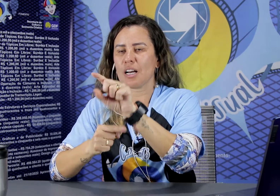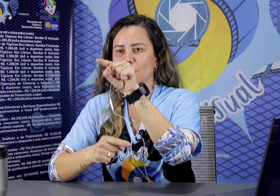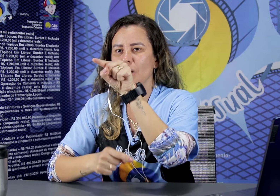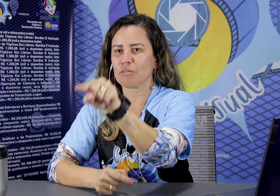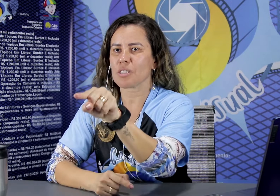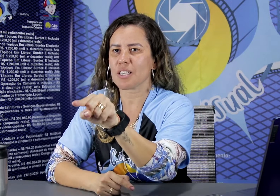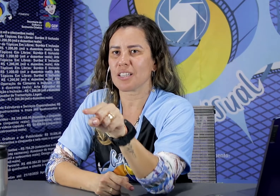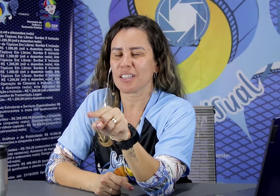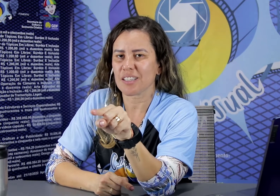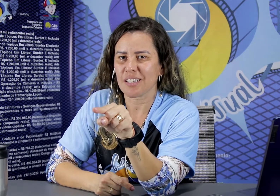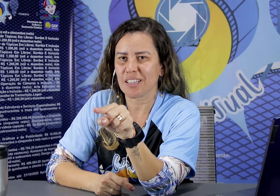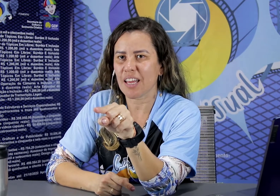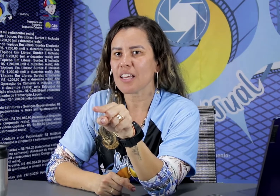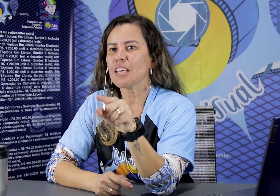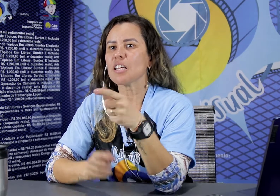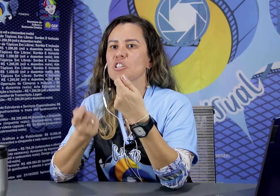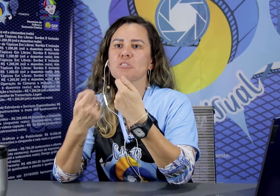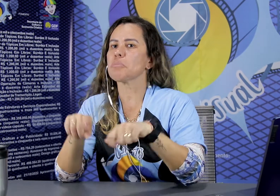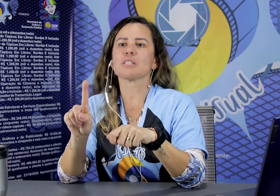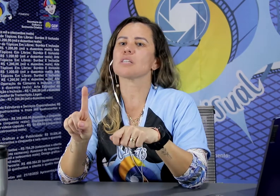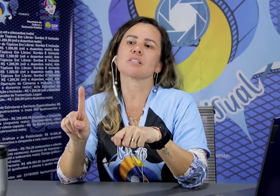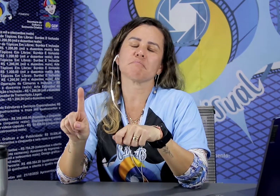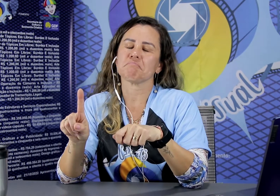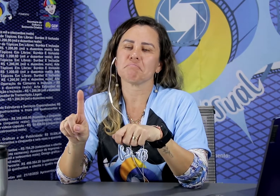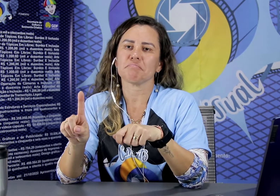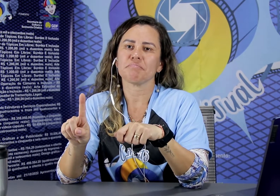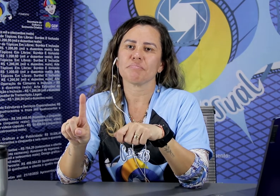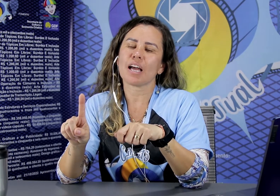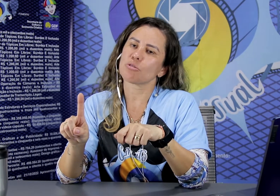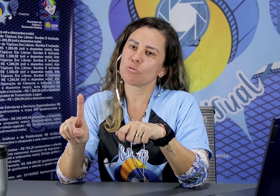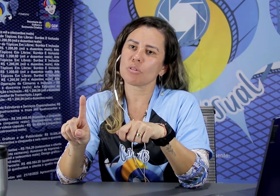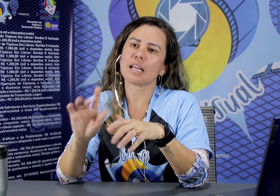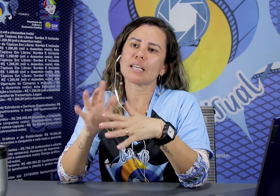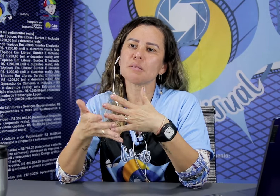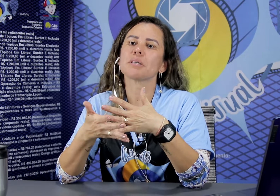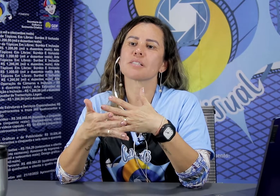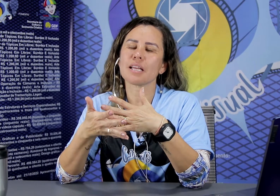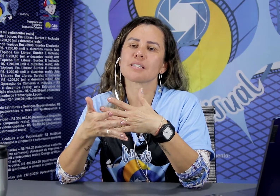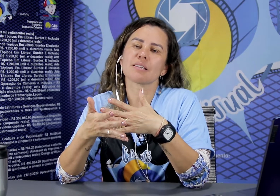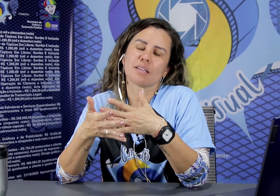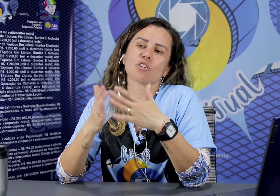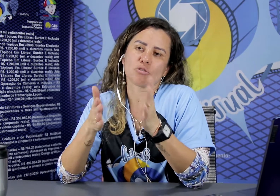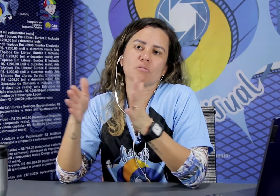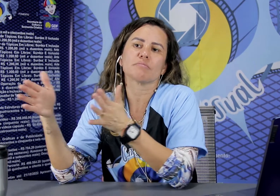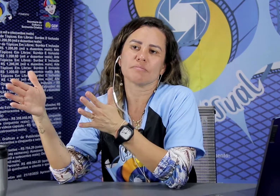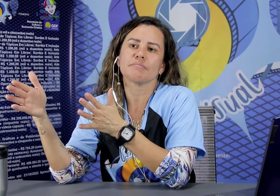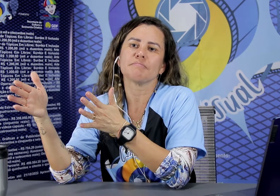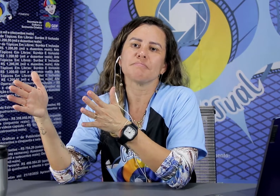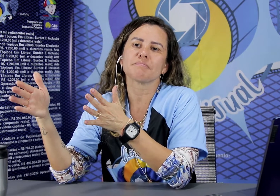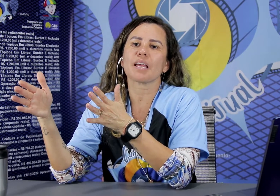ajudar você, né? Que a gente não precisa, na estrutura da Libras, desse texto, né? A